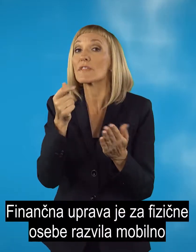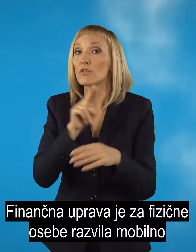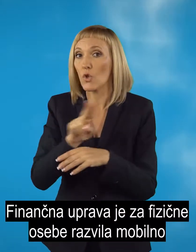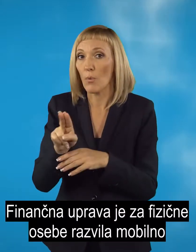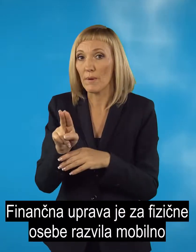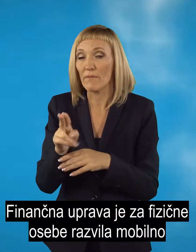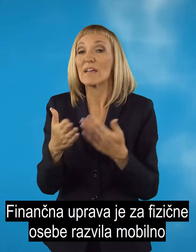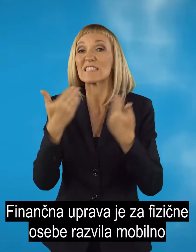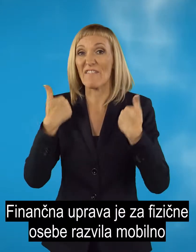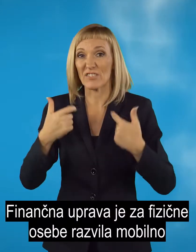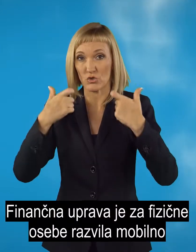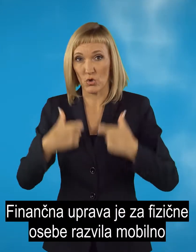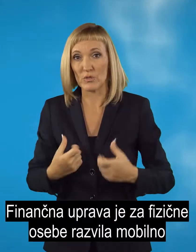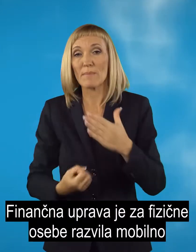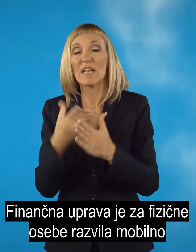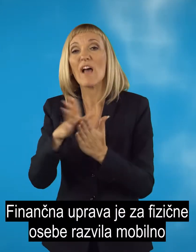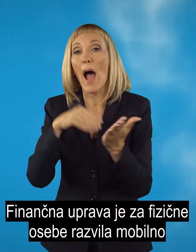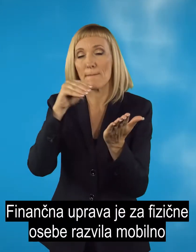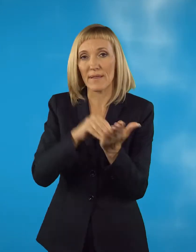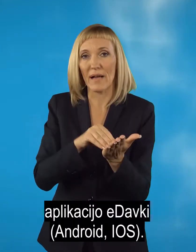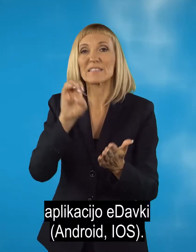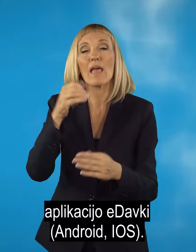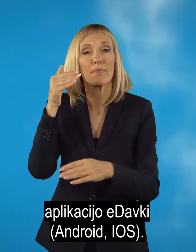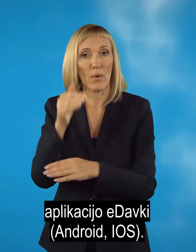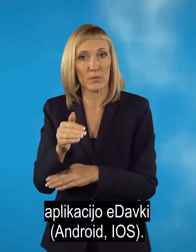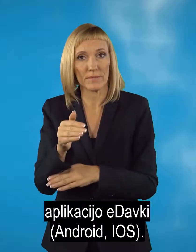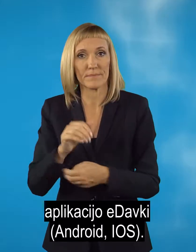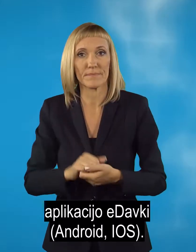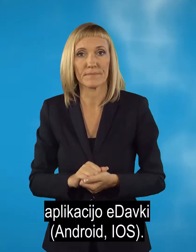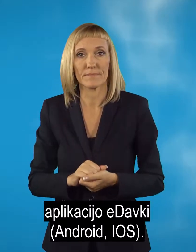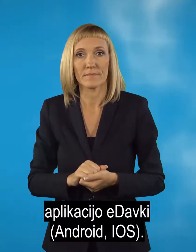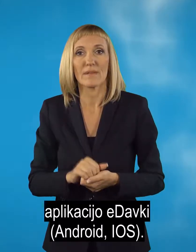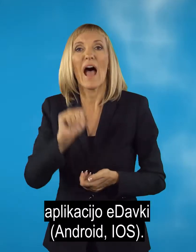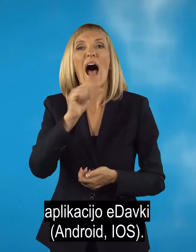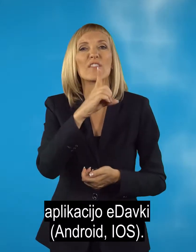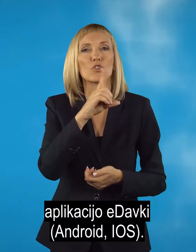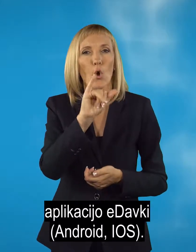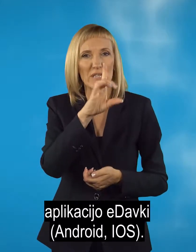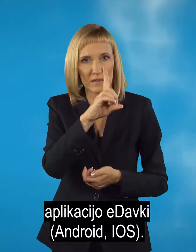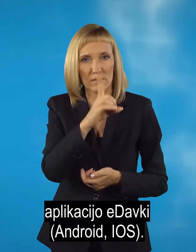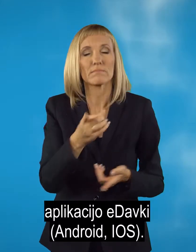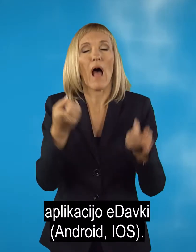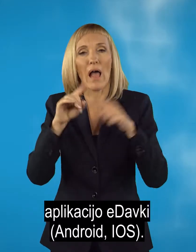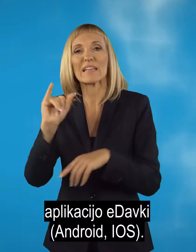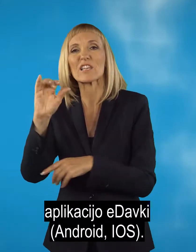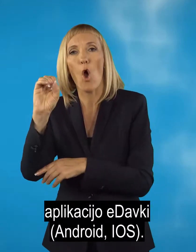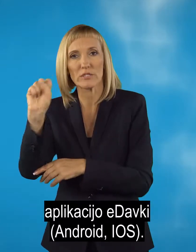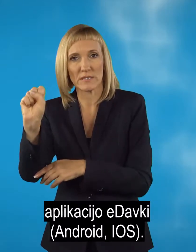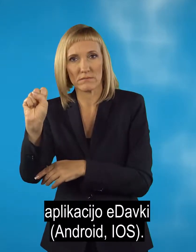Finančna uprava je za fizične osebe razvila mobilno aplikacijo E-davki, Android, iOS.